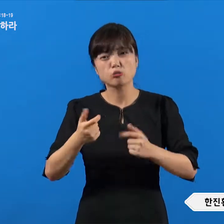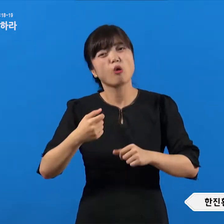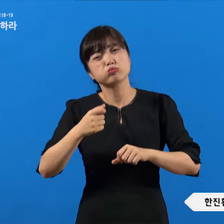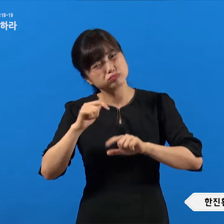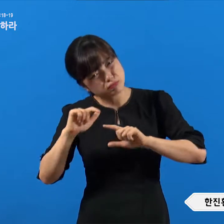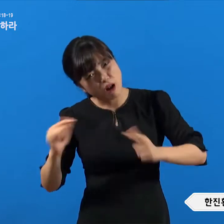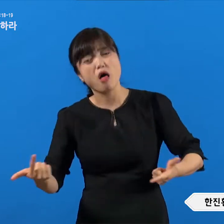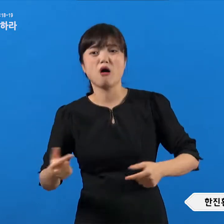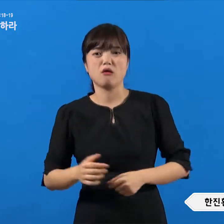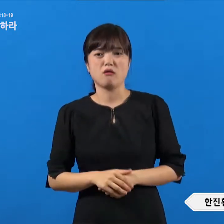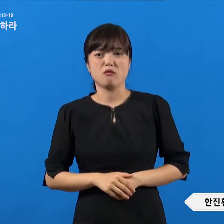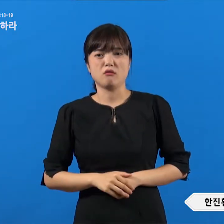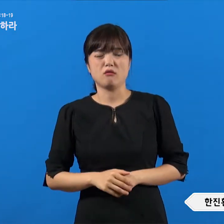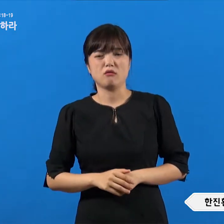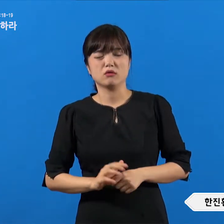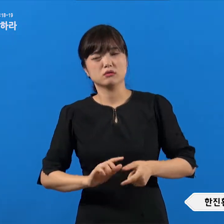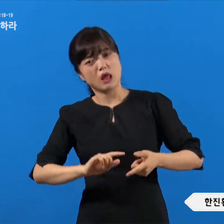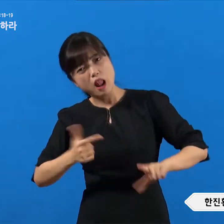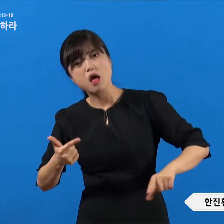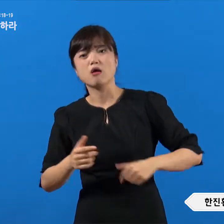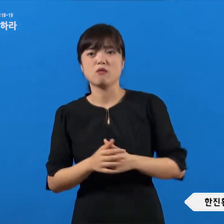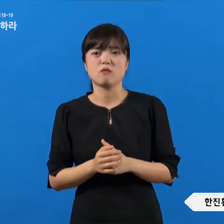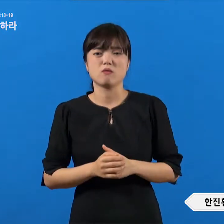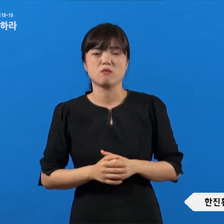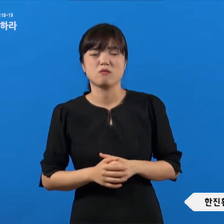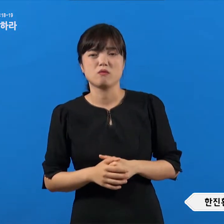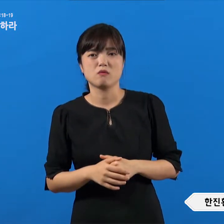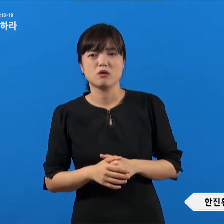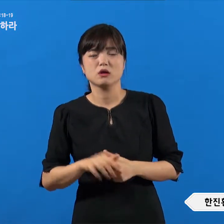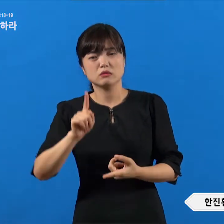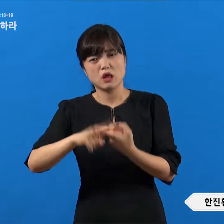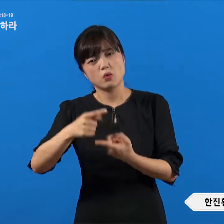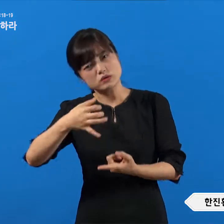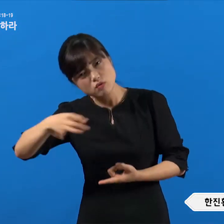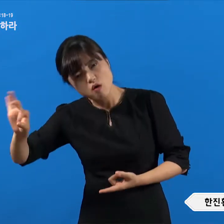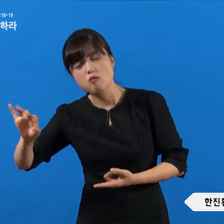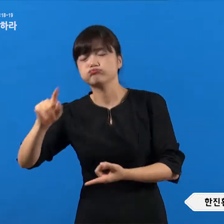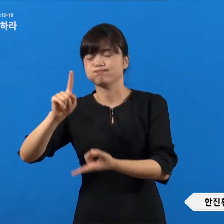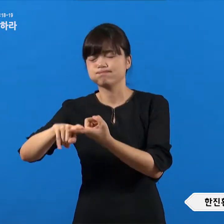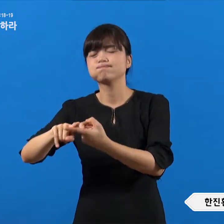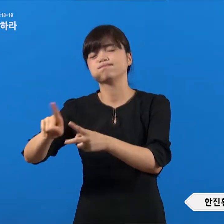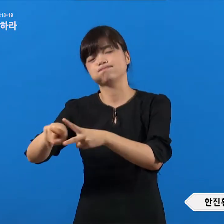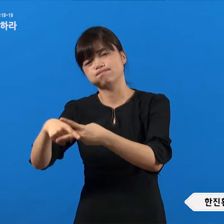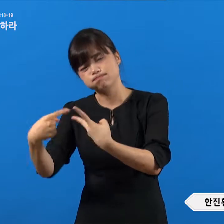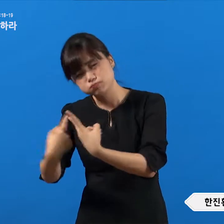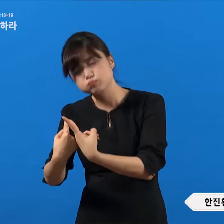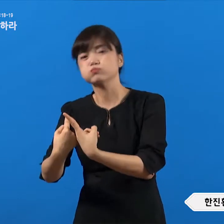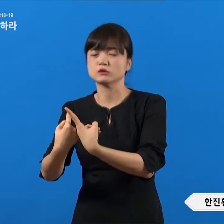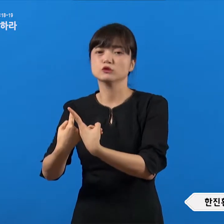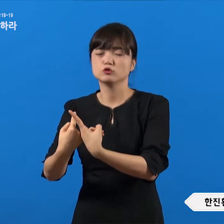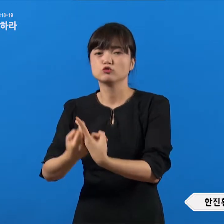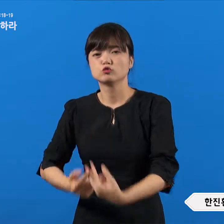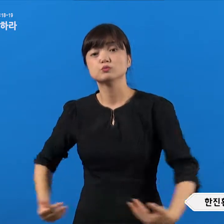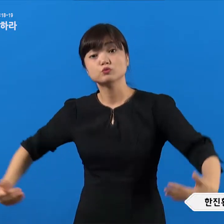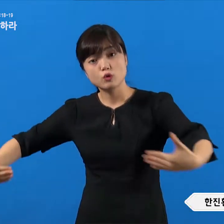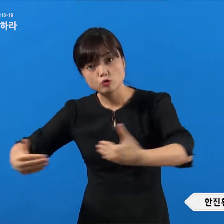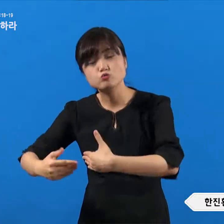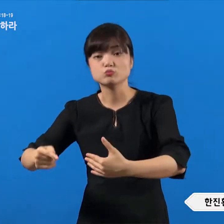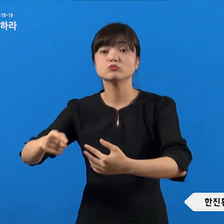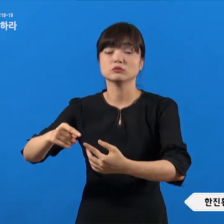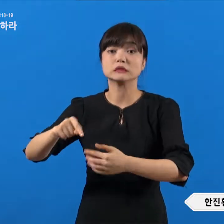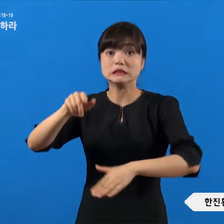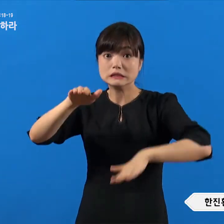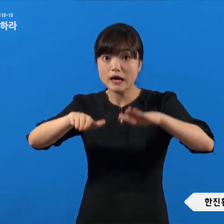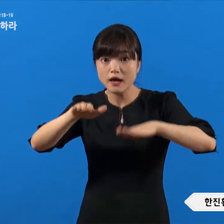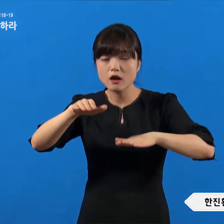다른데. 그것을 인정하고 그리고 있는 자리 그대로 받아주고 할 때에 오히려 그